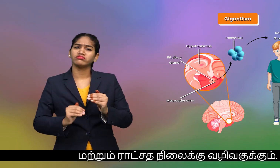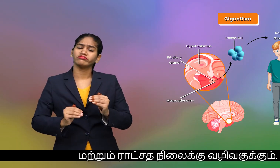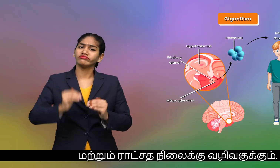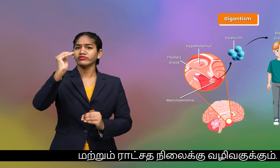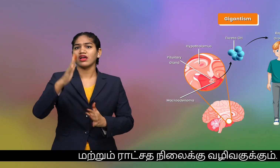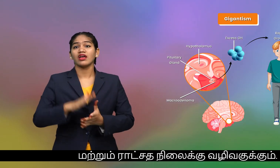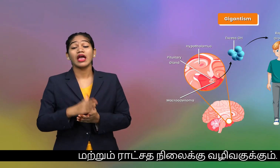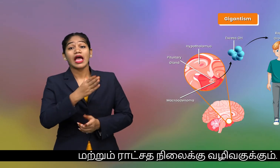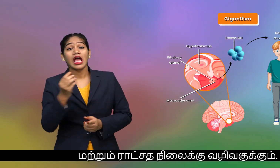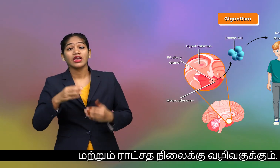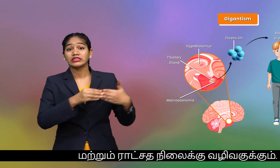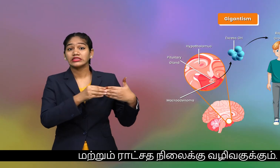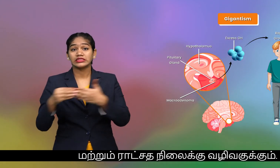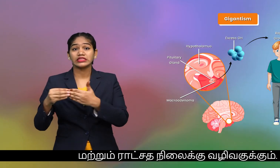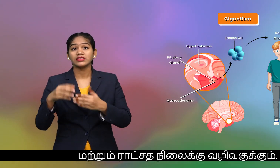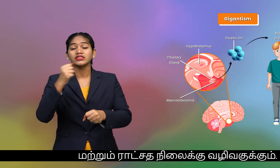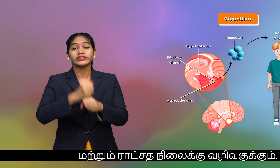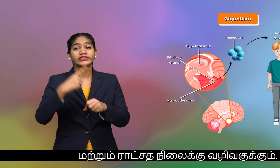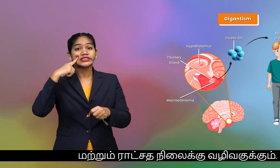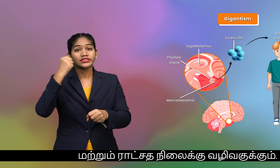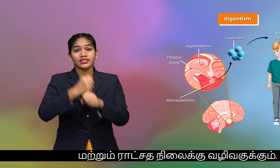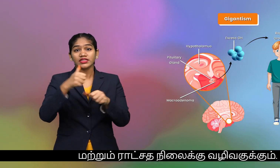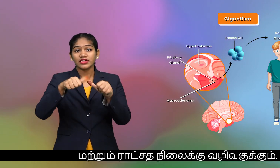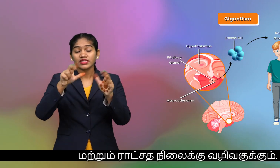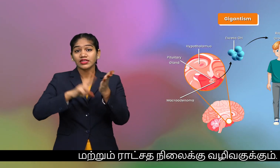மற்றும் ராட்சத நிலைக்கு வழிவகுக்கும்.